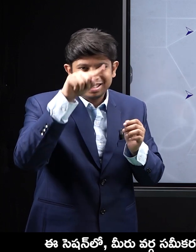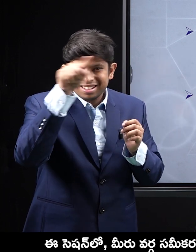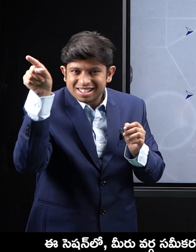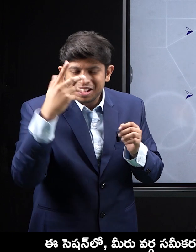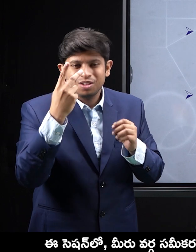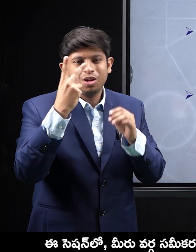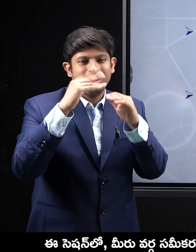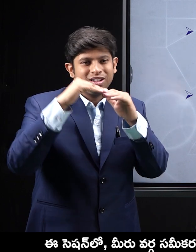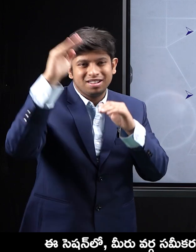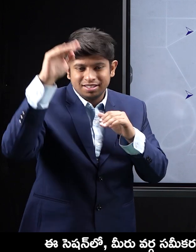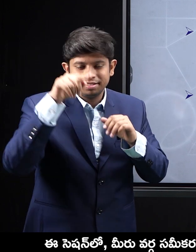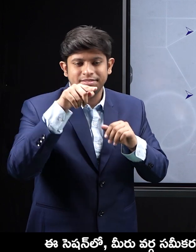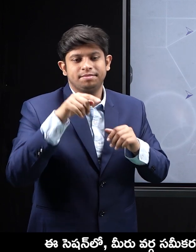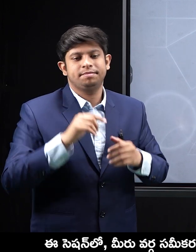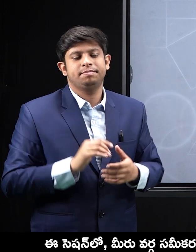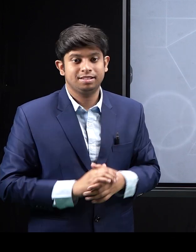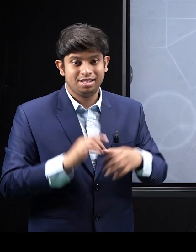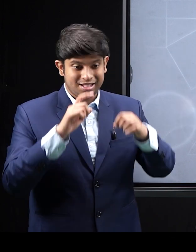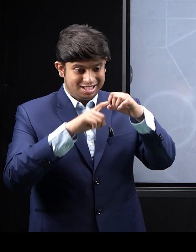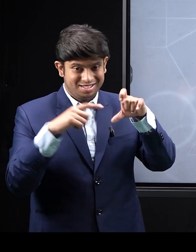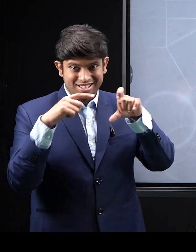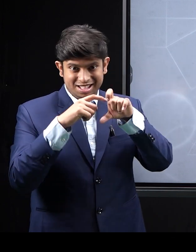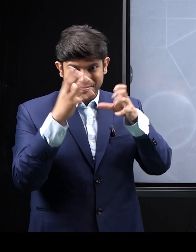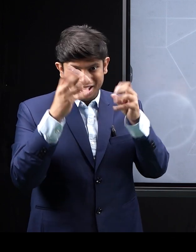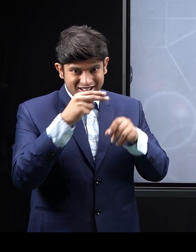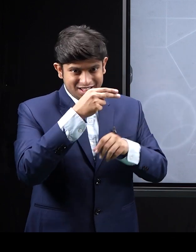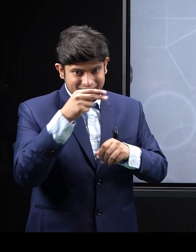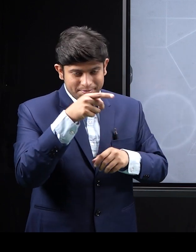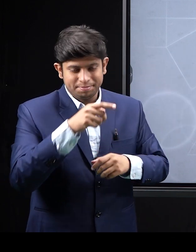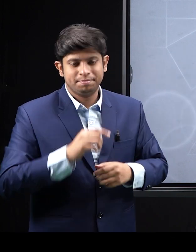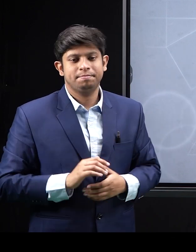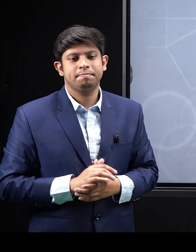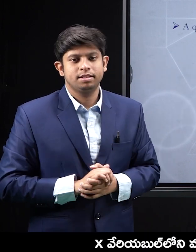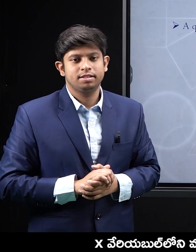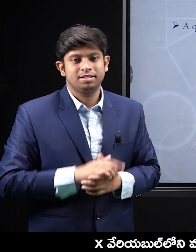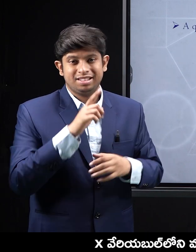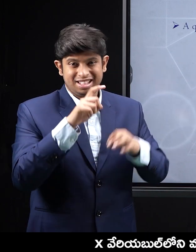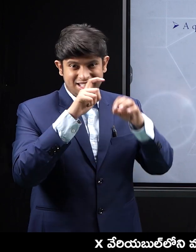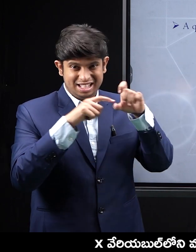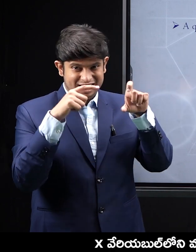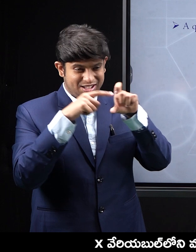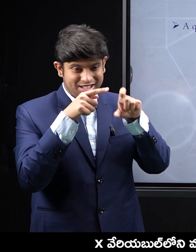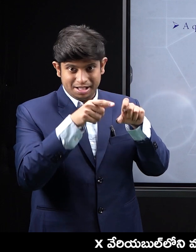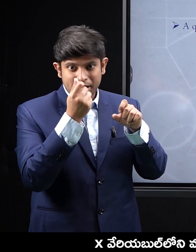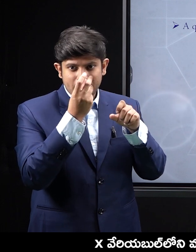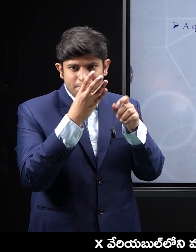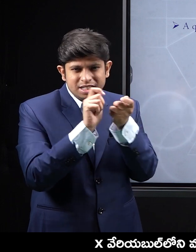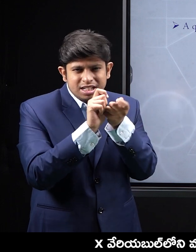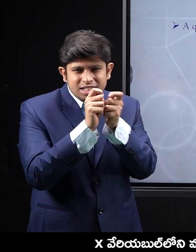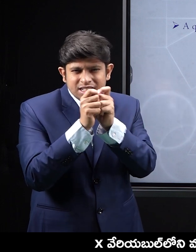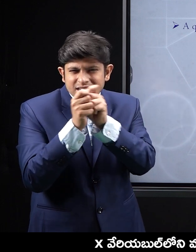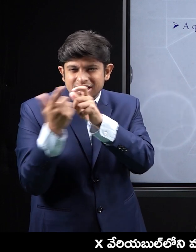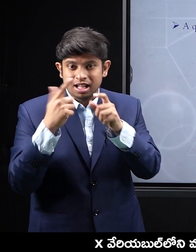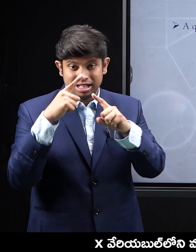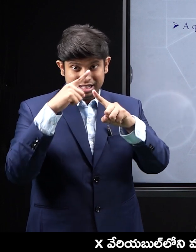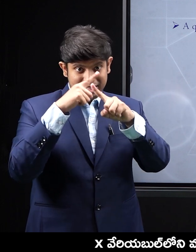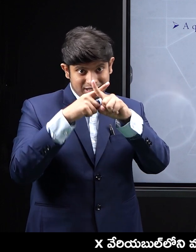మార్గాలను నేర్చుకుంటారు. చతుర్భుజ సమీకరణాలు. x వేరియబుల్లోని వర్గ సమీకరణం